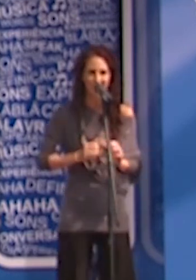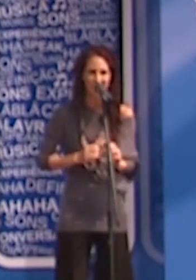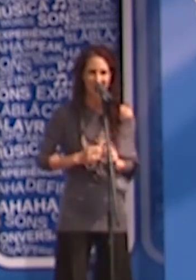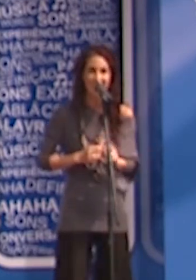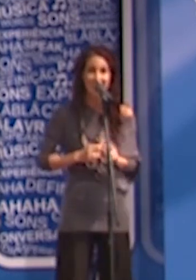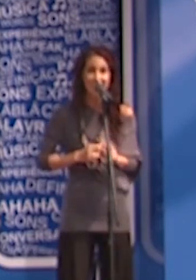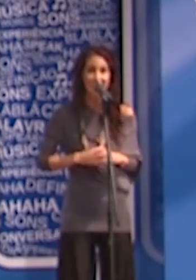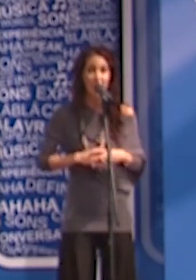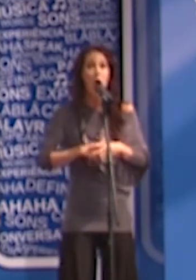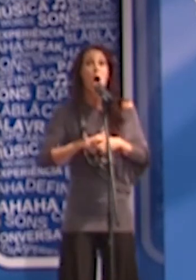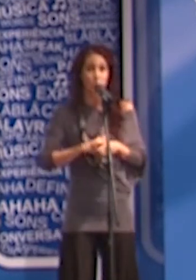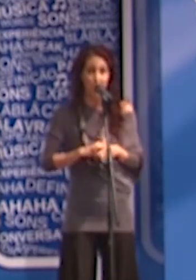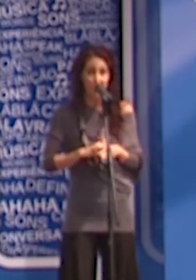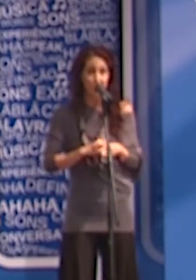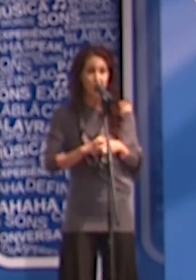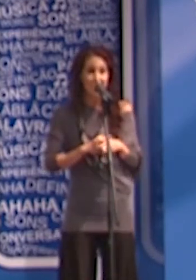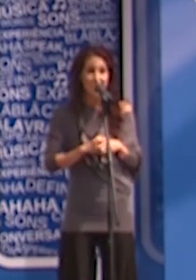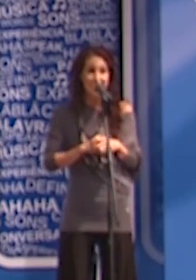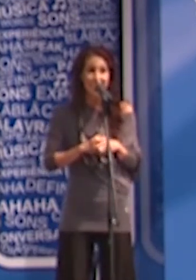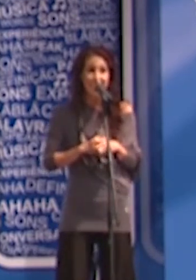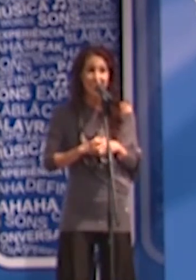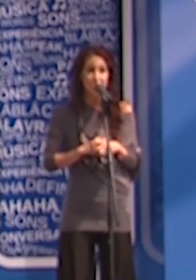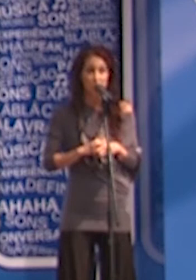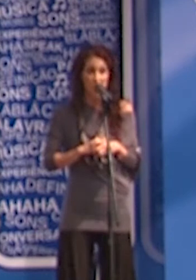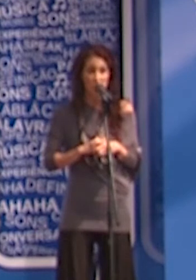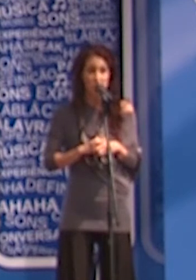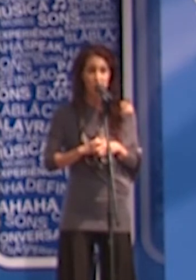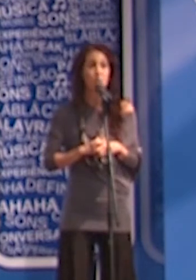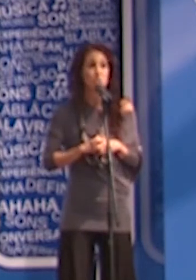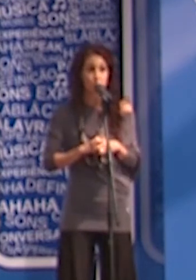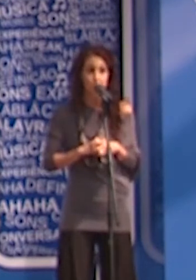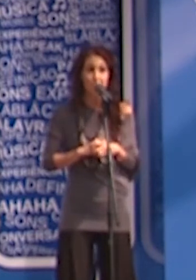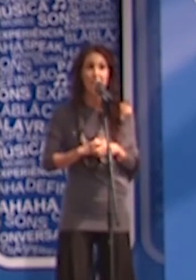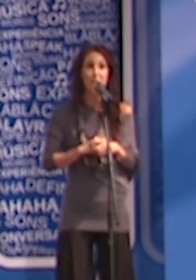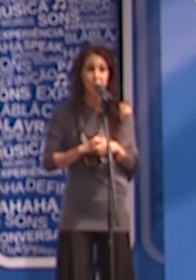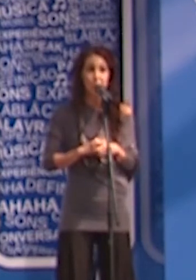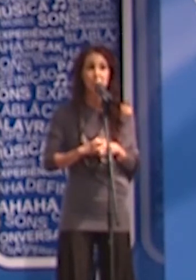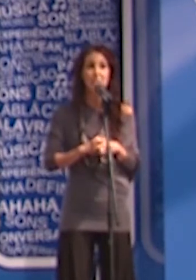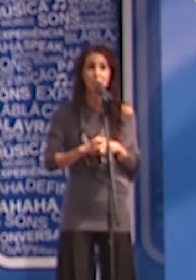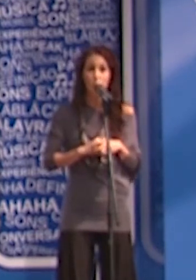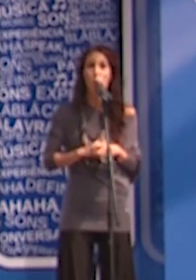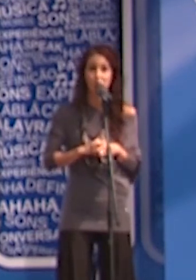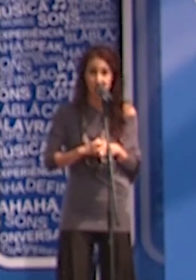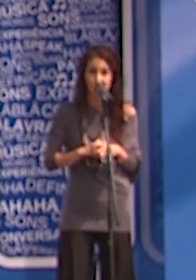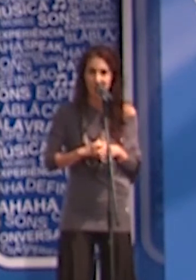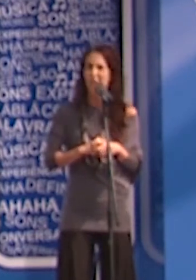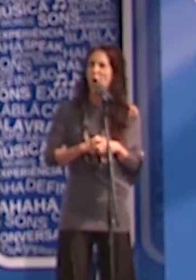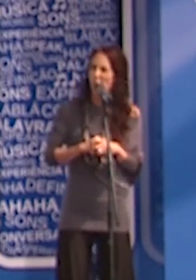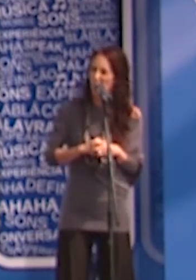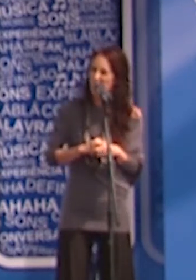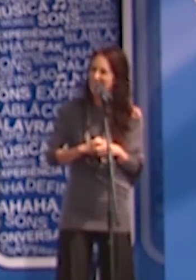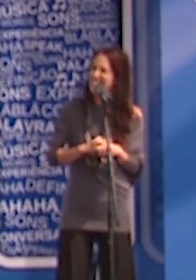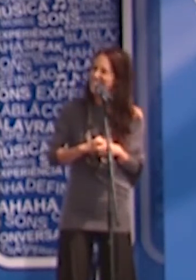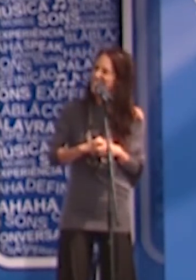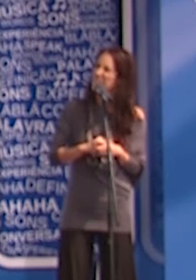um? E quando quiseres sonhar comigo,